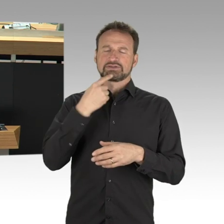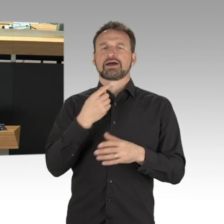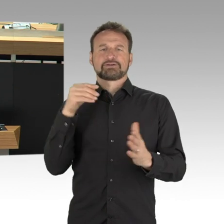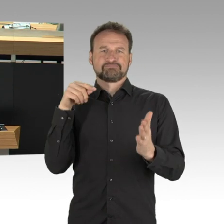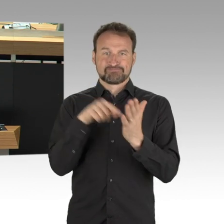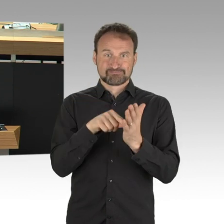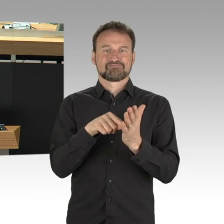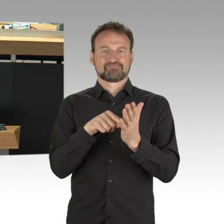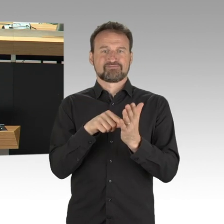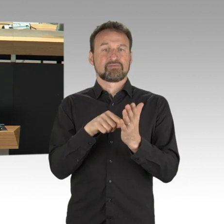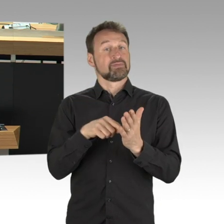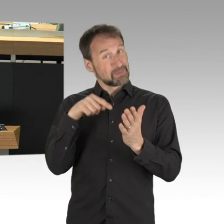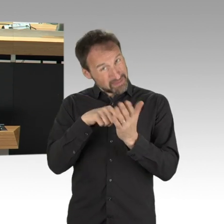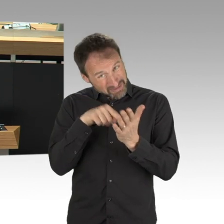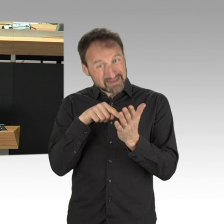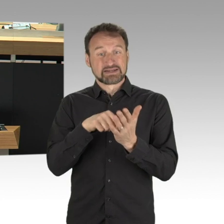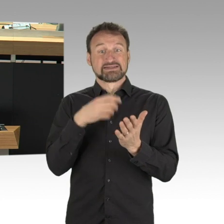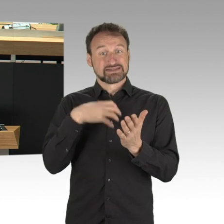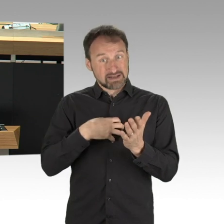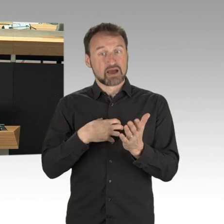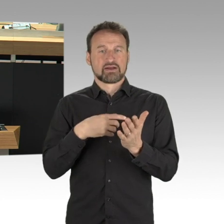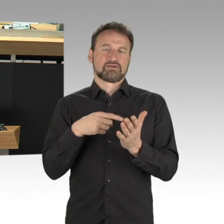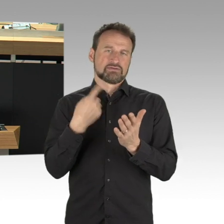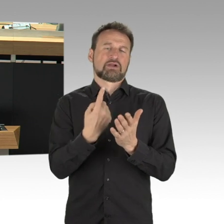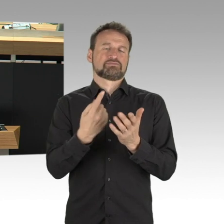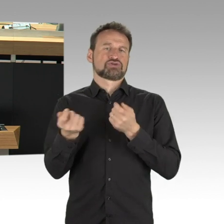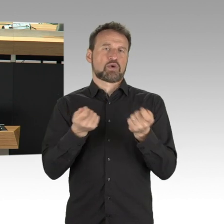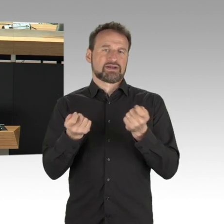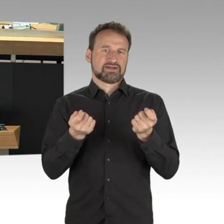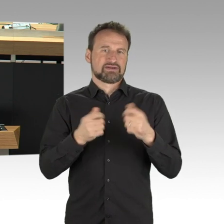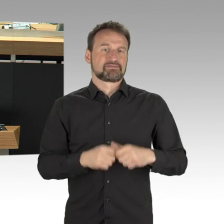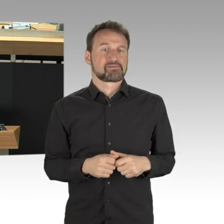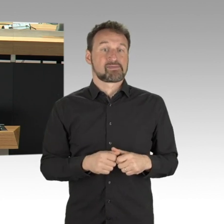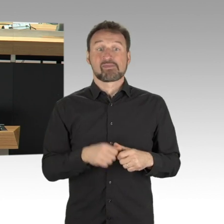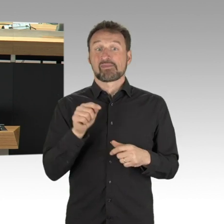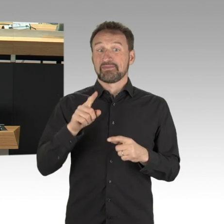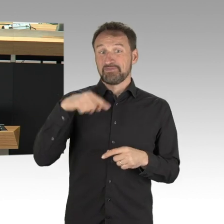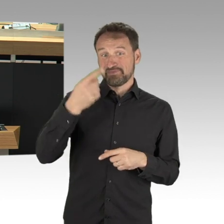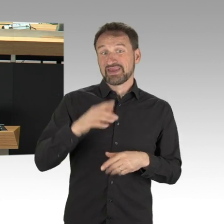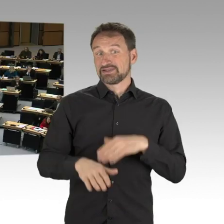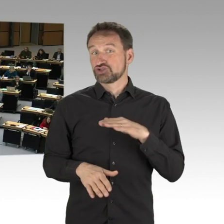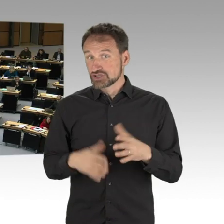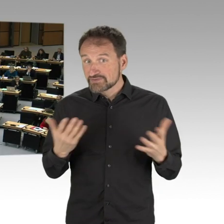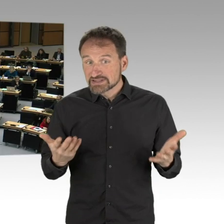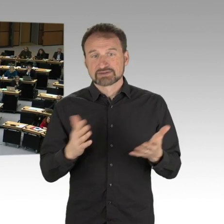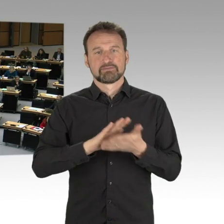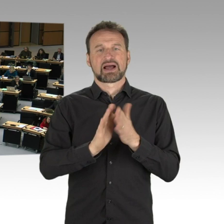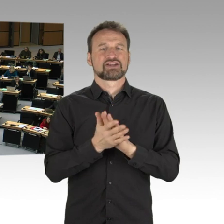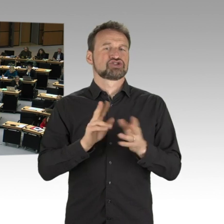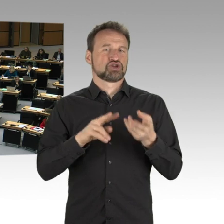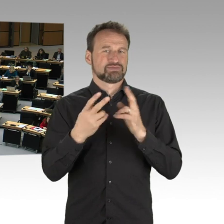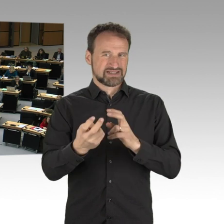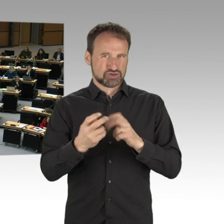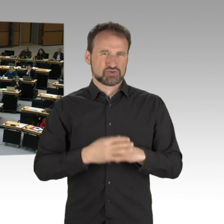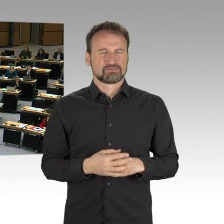explizit, es wurde schon erwähnt, als lernendes Konzept bezeichnet wird. Da der Kampf gegen Antisemitismus uns als Fraktion sehr am Herzen liegt, werden wir diese